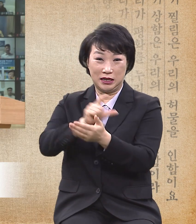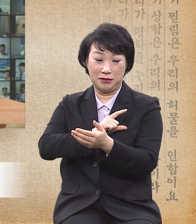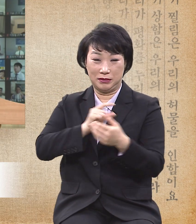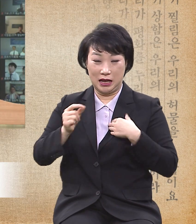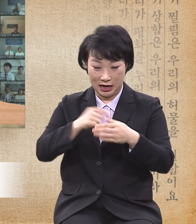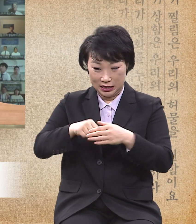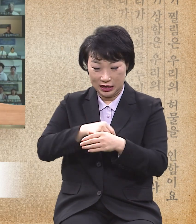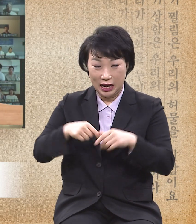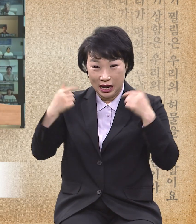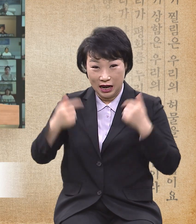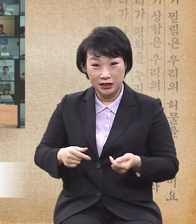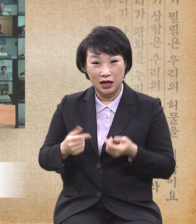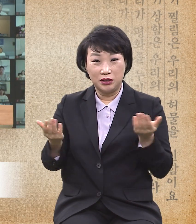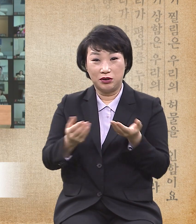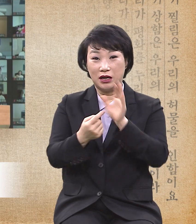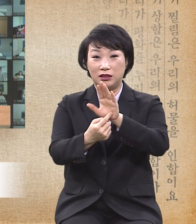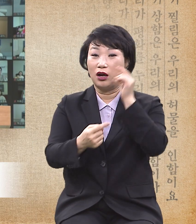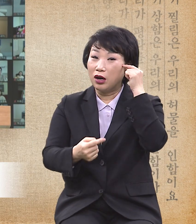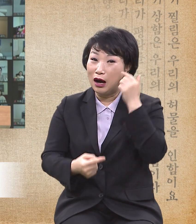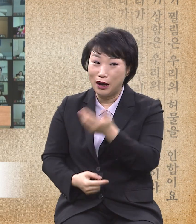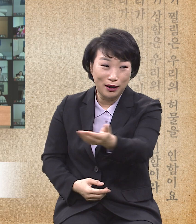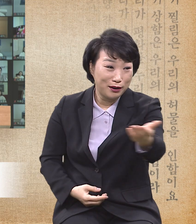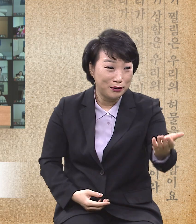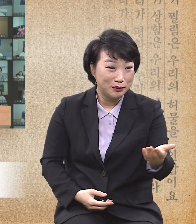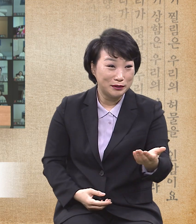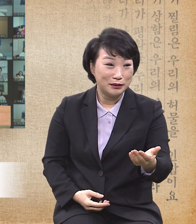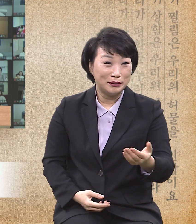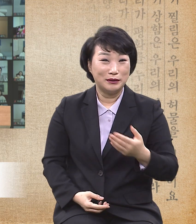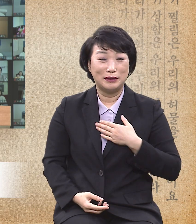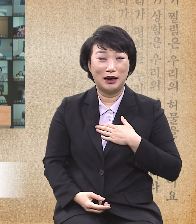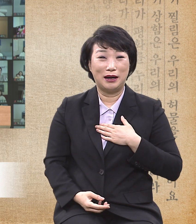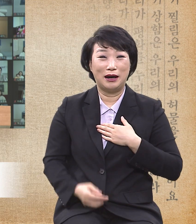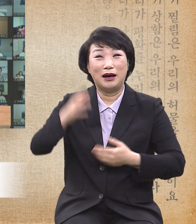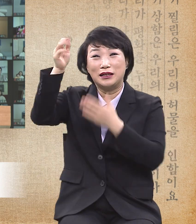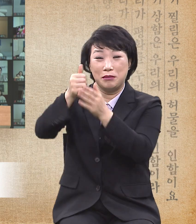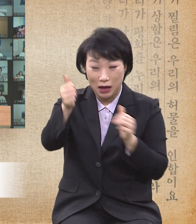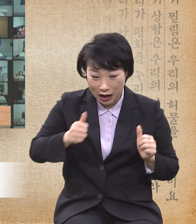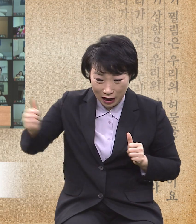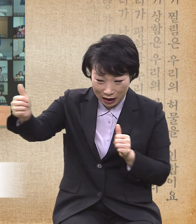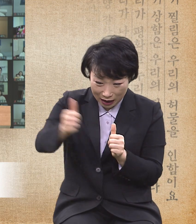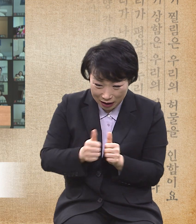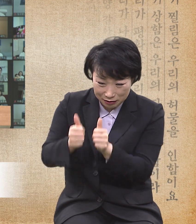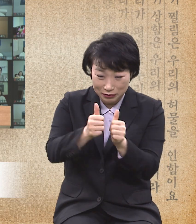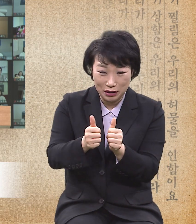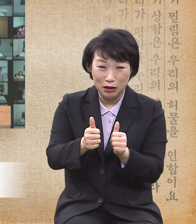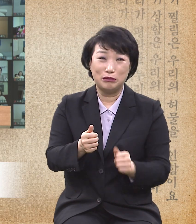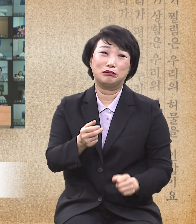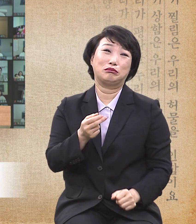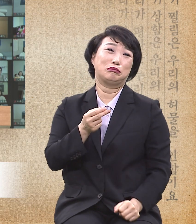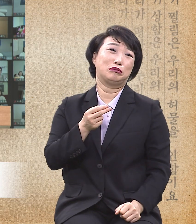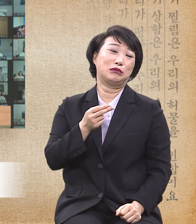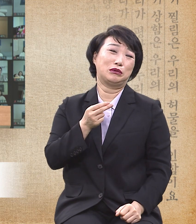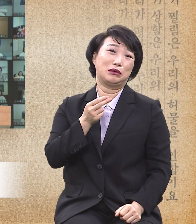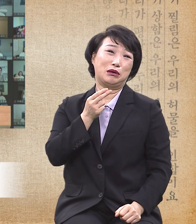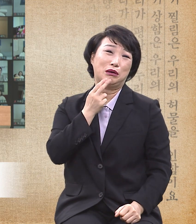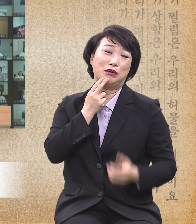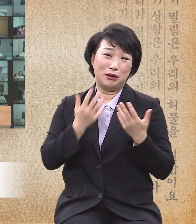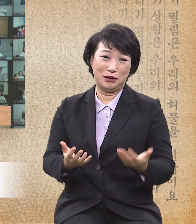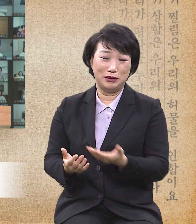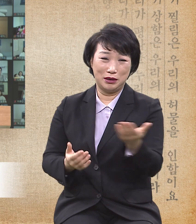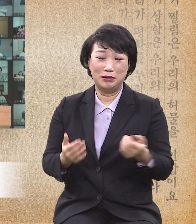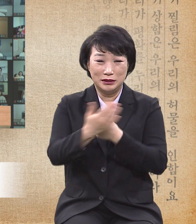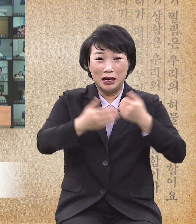내게 항상 역사가 나타나 함께할 이유가 없잖아요. 은혜 받아서